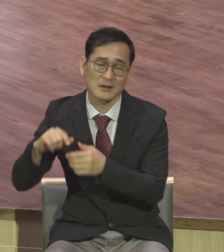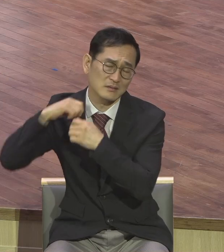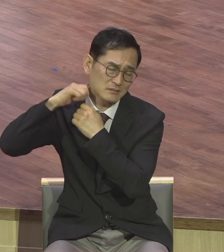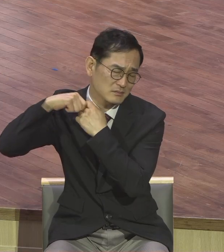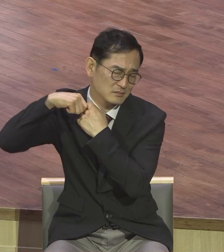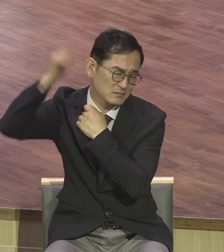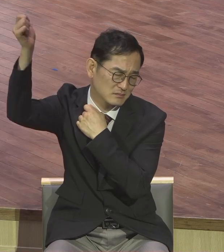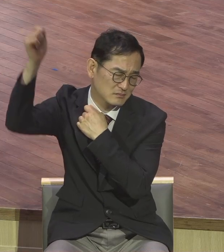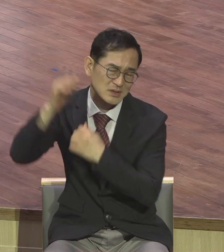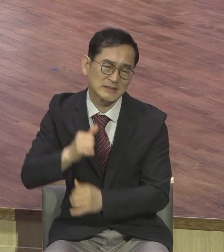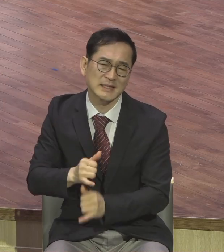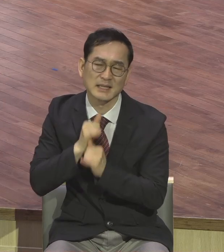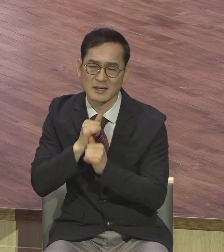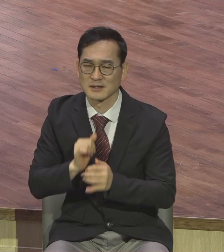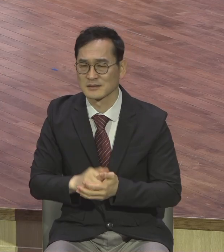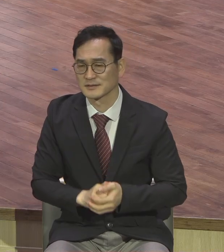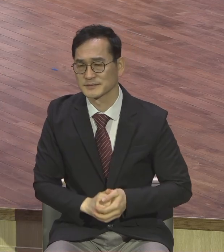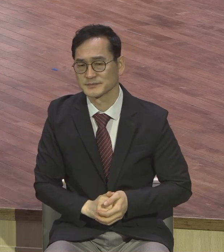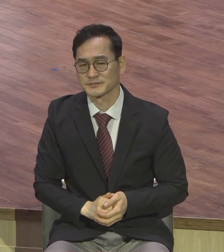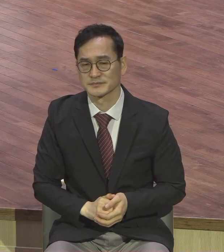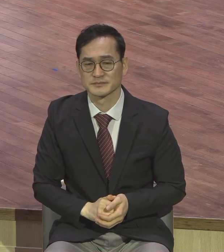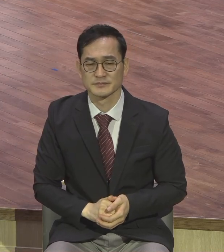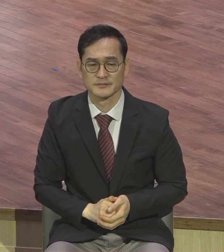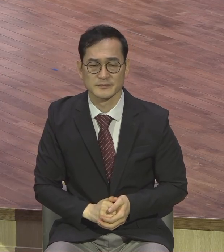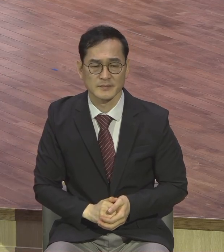자살을 그렇게 했는데